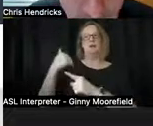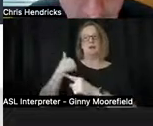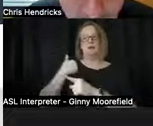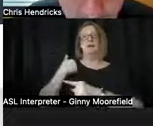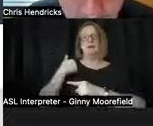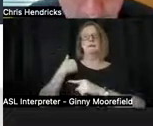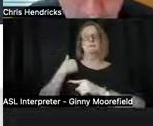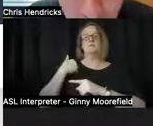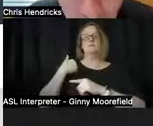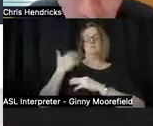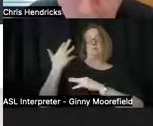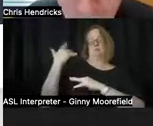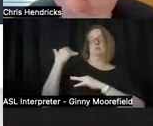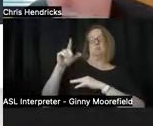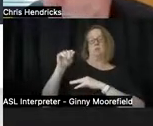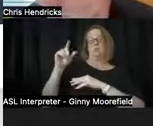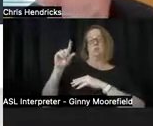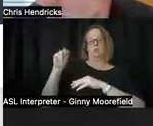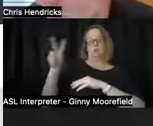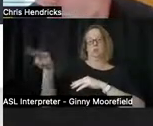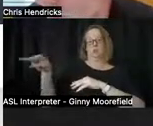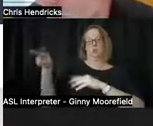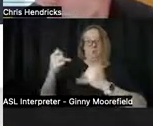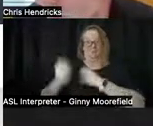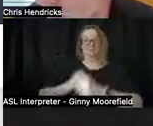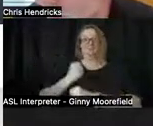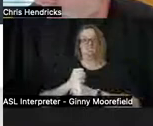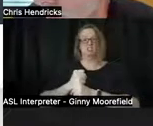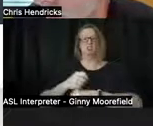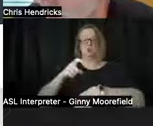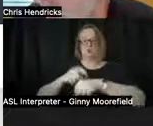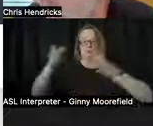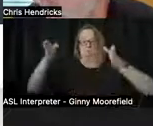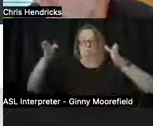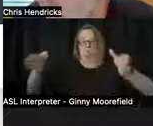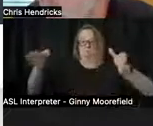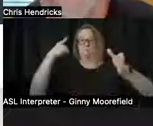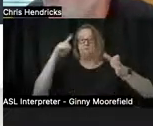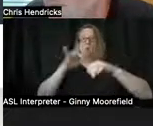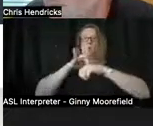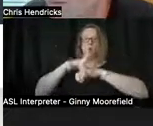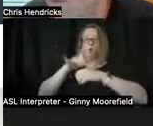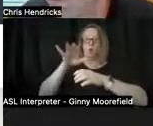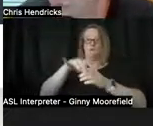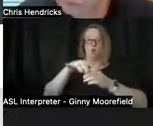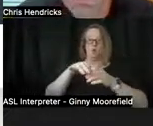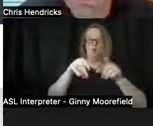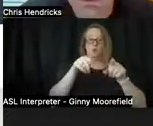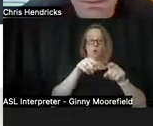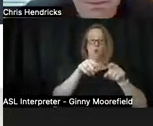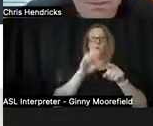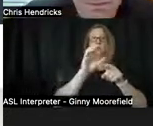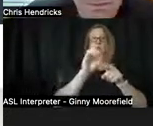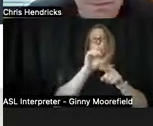Norte en 2022 este año nuestro plazo para votar